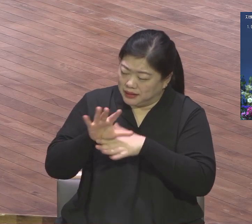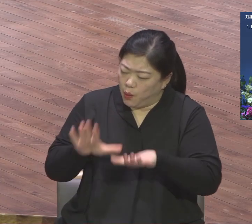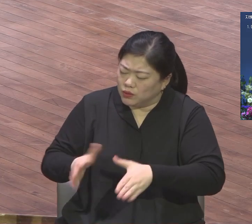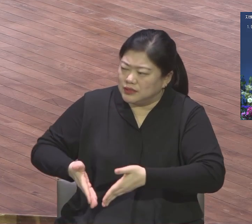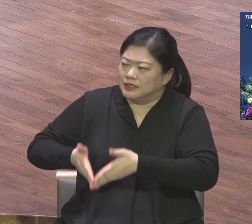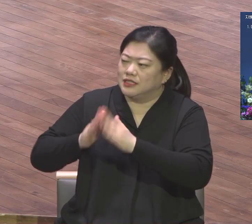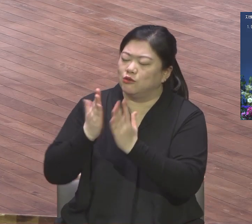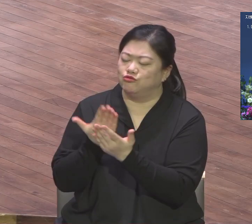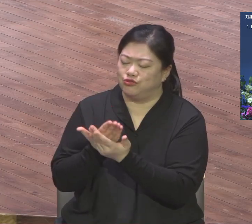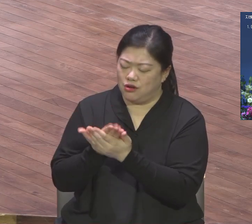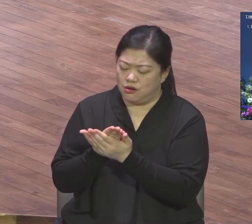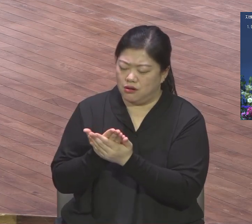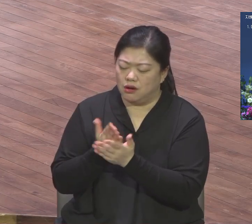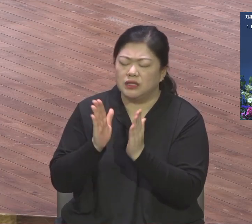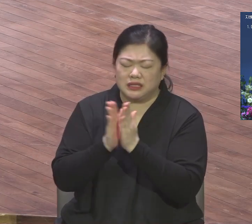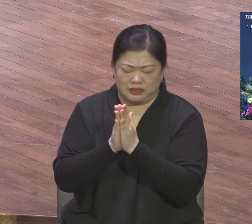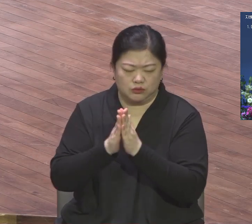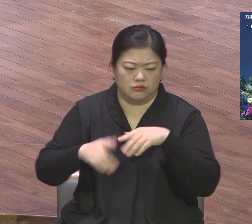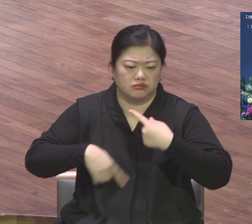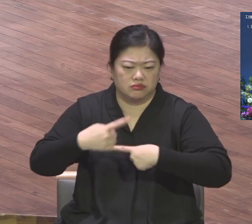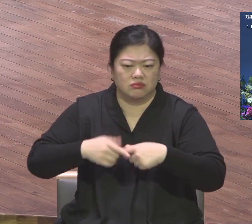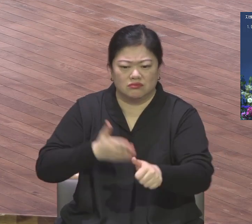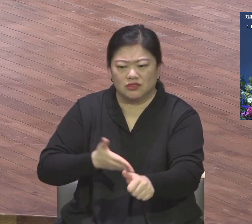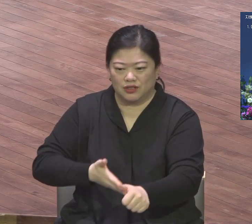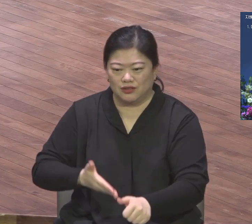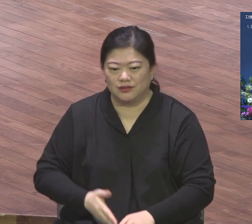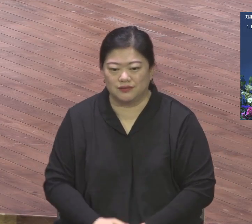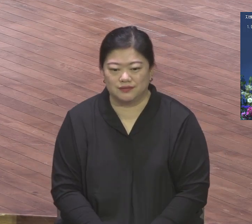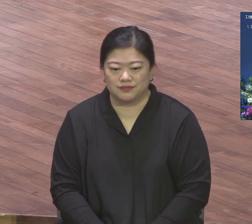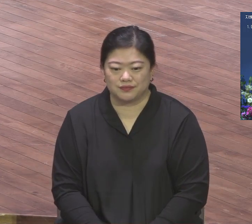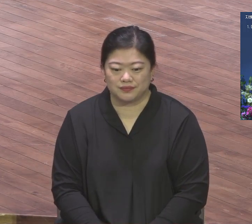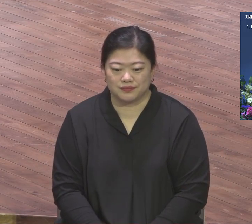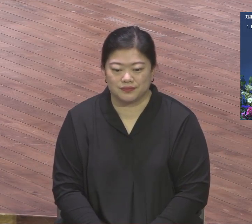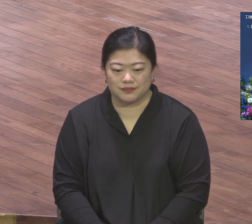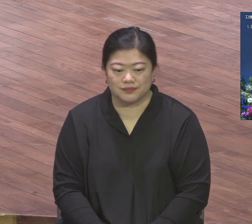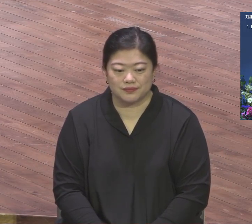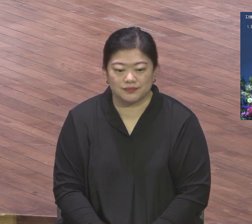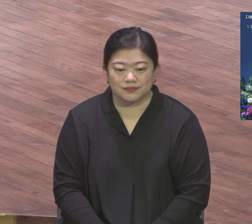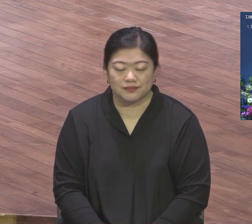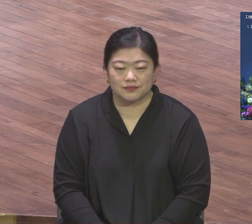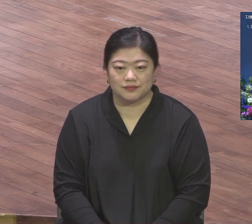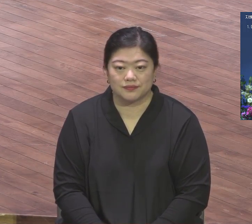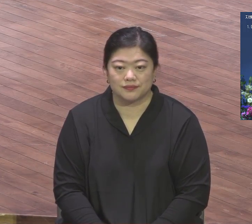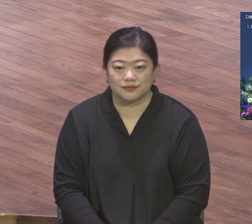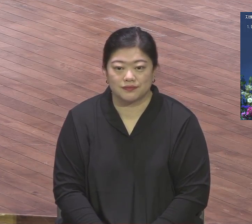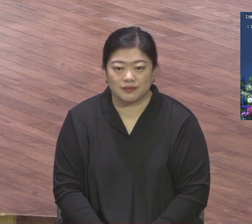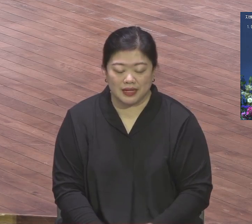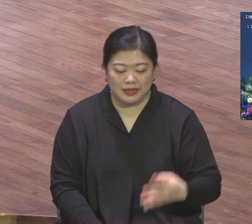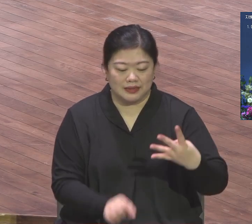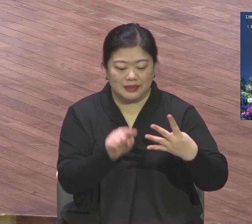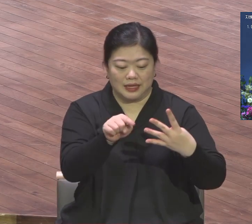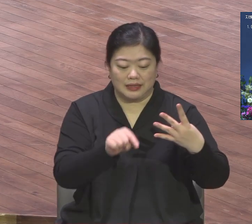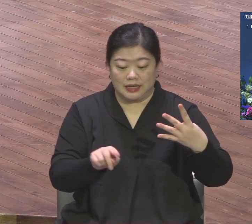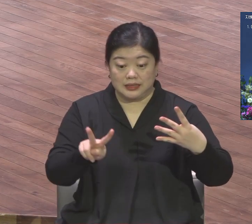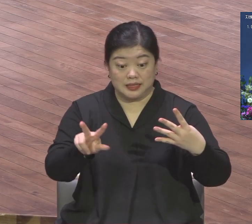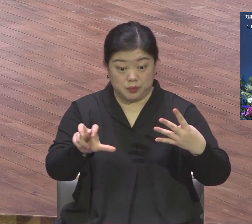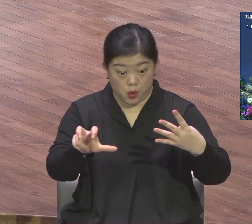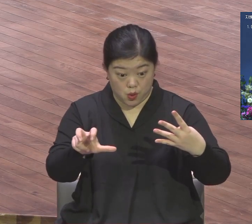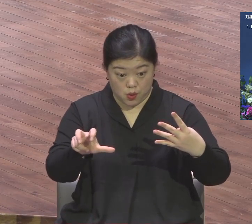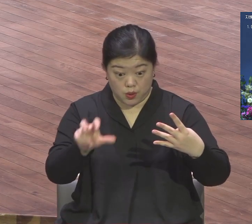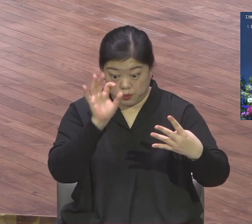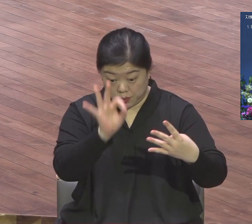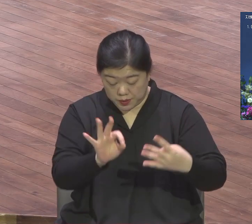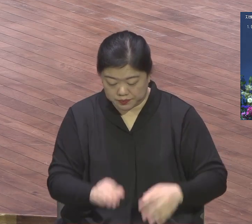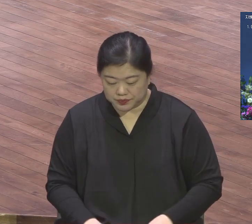세밀하. 특별히 본문 22절에 보면 하나님의 말씀이 각인된 삶 속에